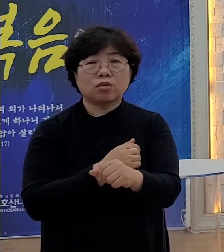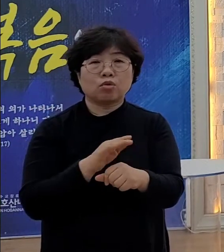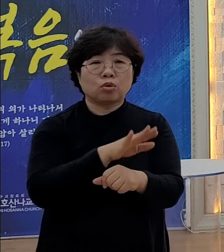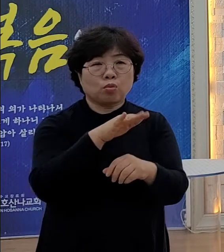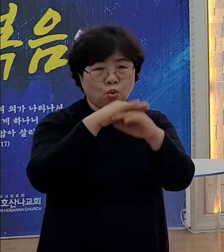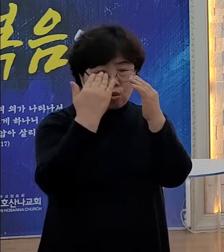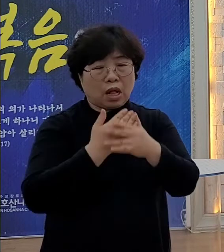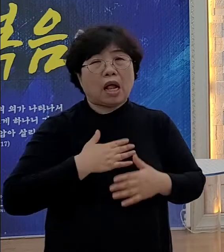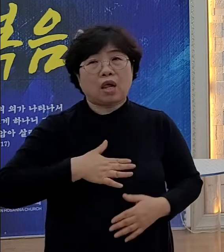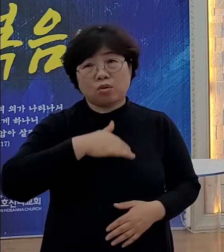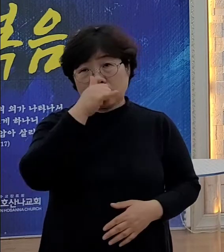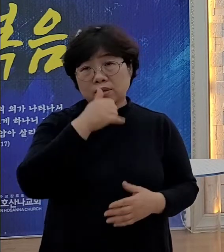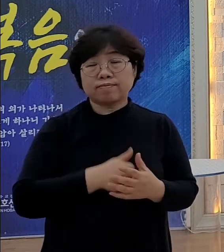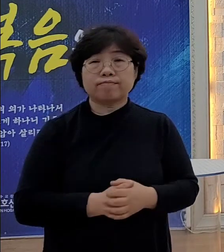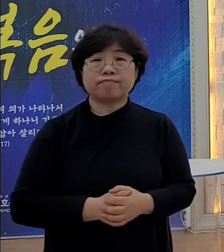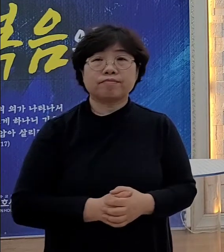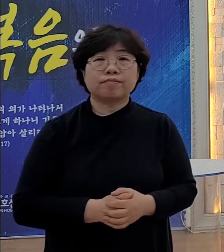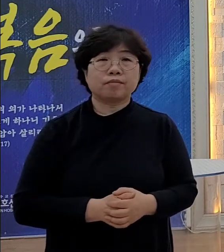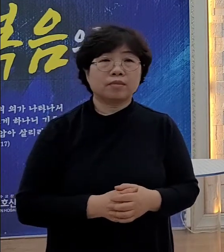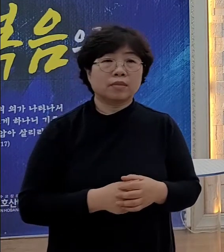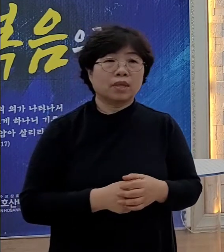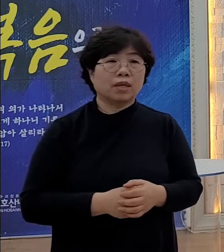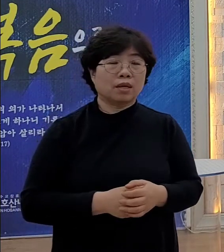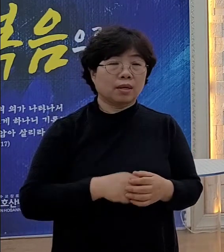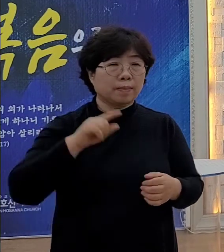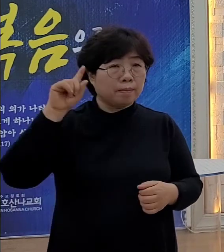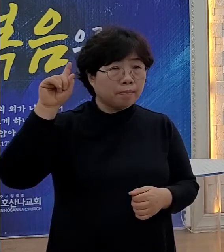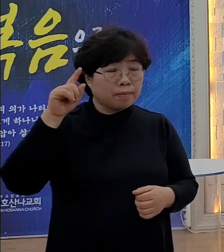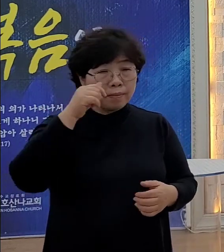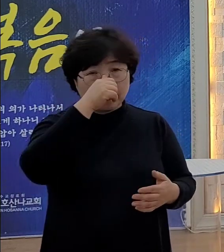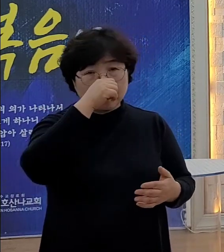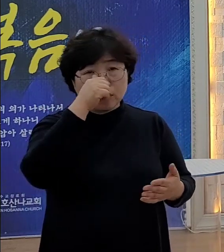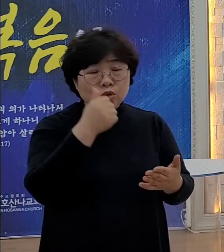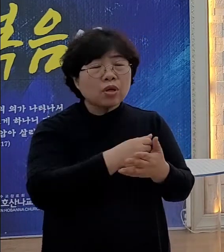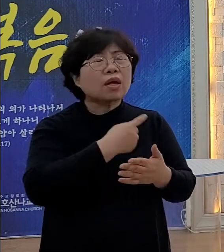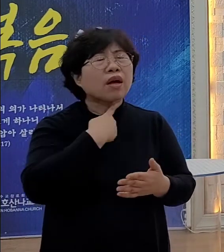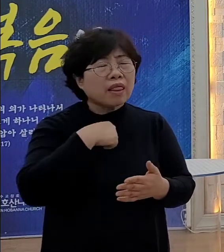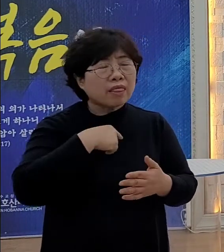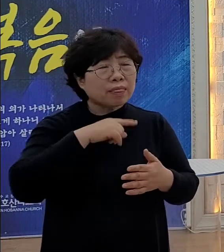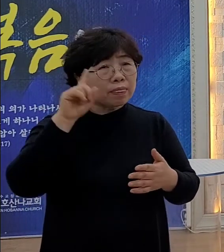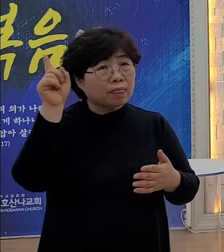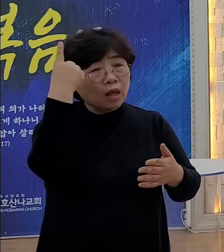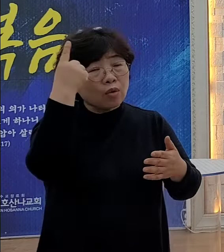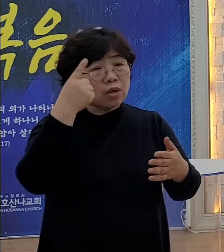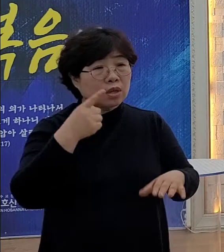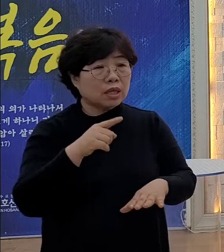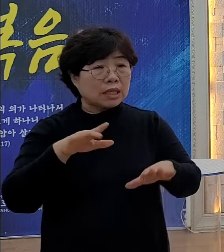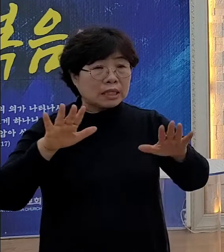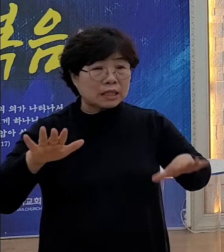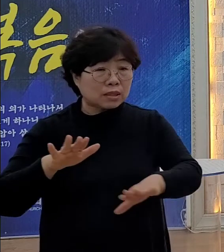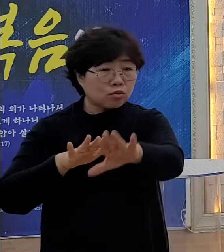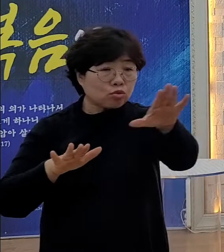그거죠. 여러분, 이 범죄한 다윗과 오늘 우리의 공통점이 뭘까요?